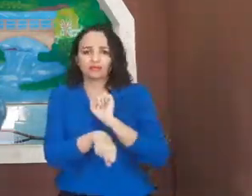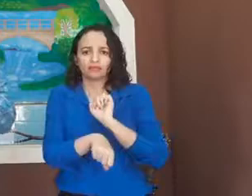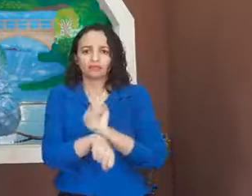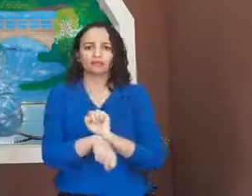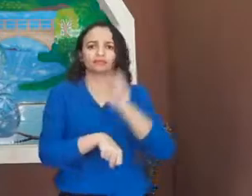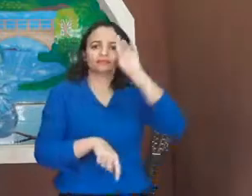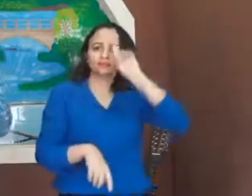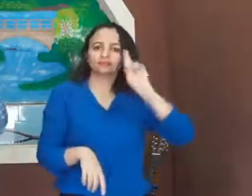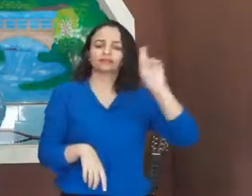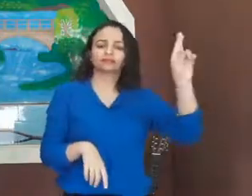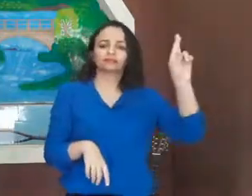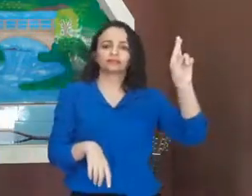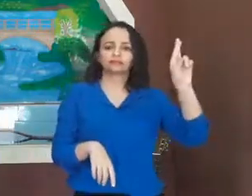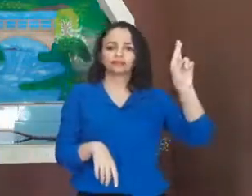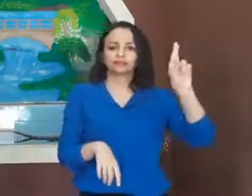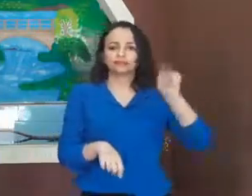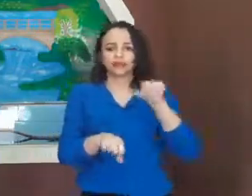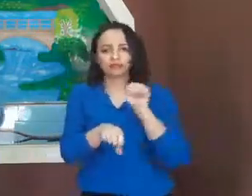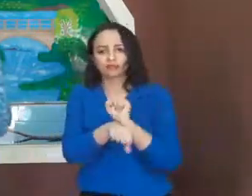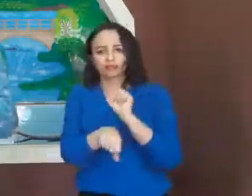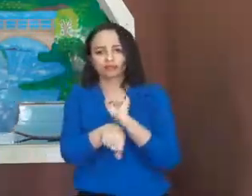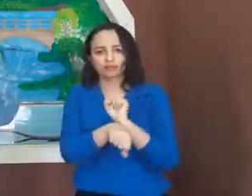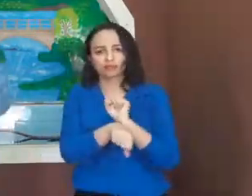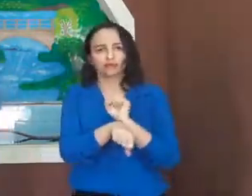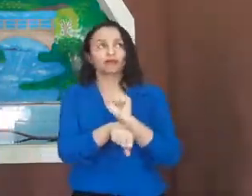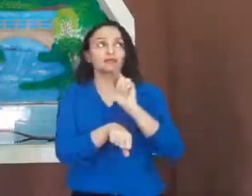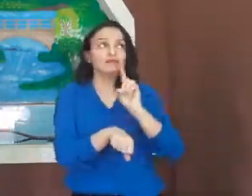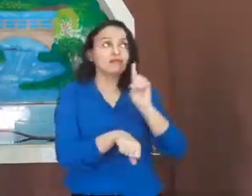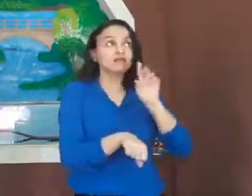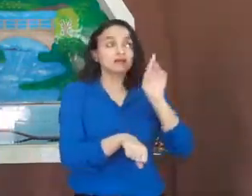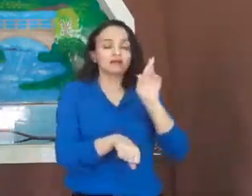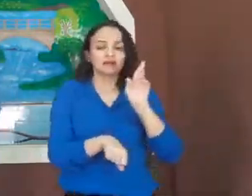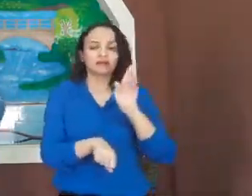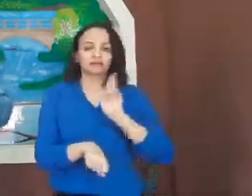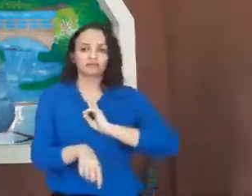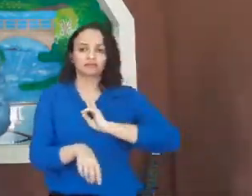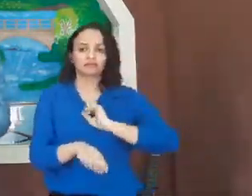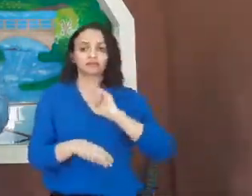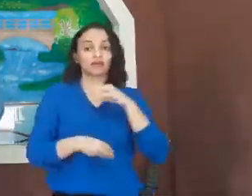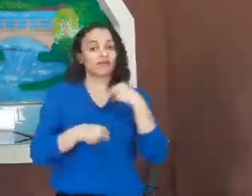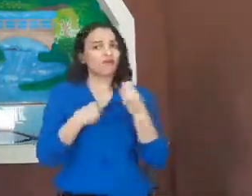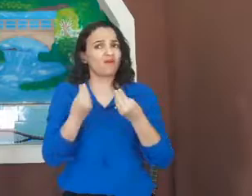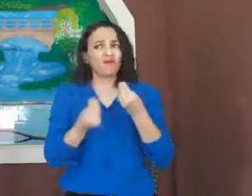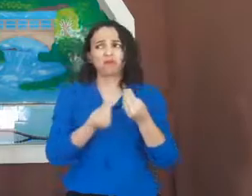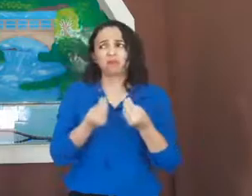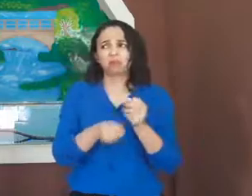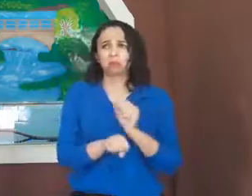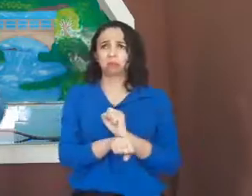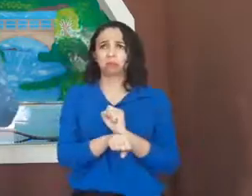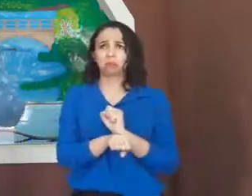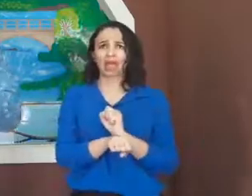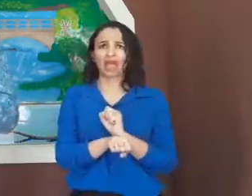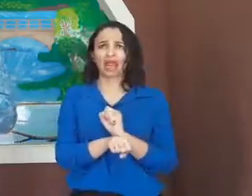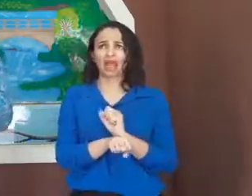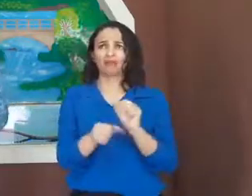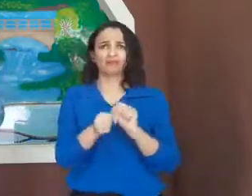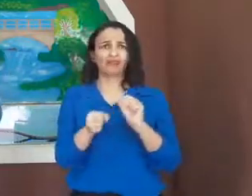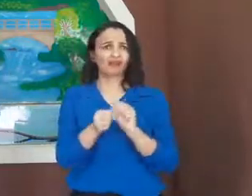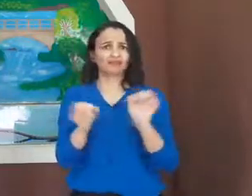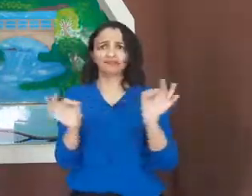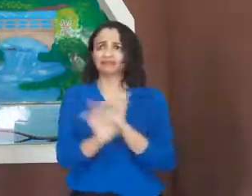Mas espero nas minhas vontades? Espero em Deus. De que jeito essa espera? Sem fazer nada? Não, não é isso. Você